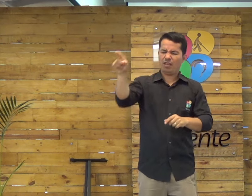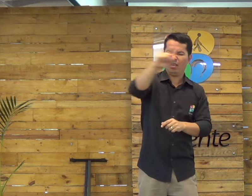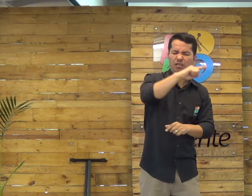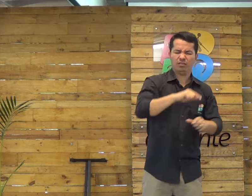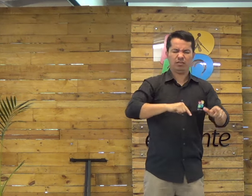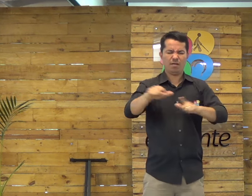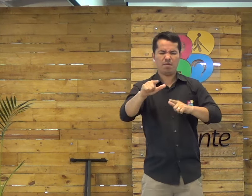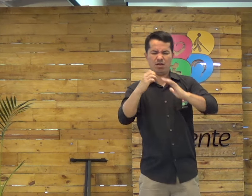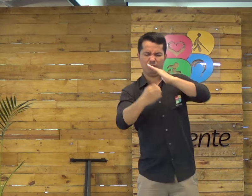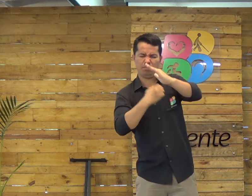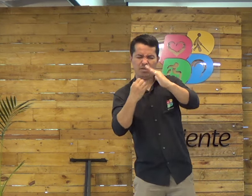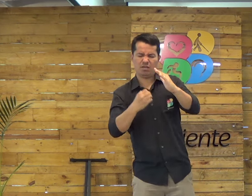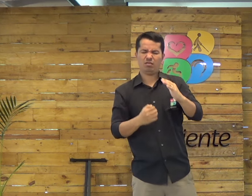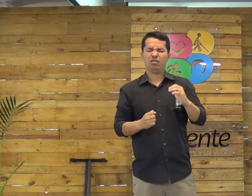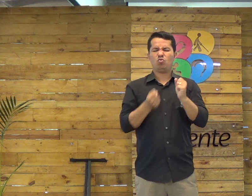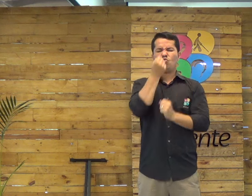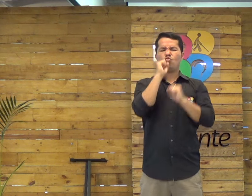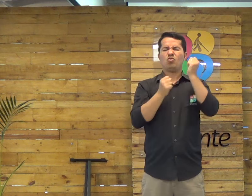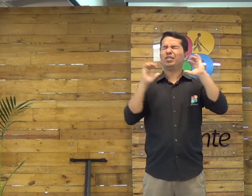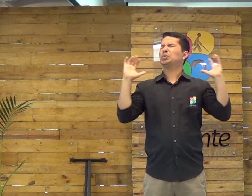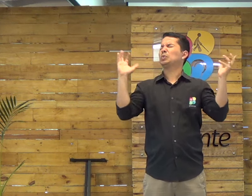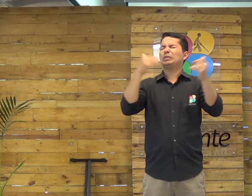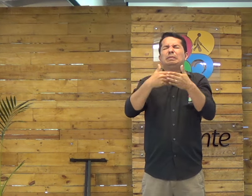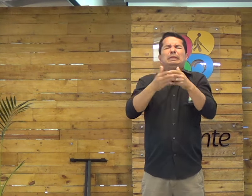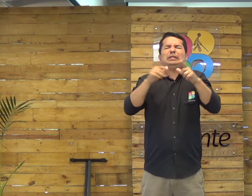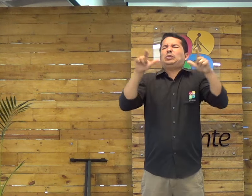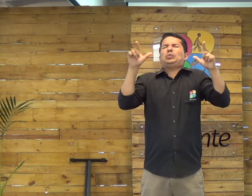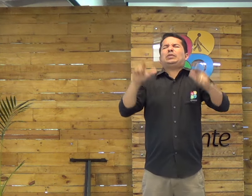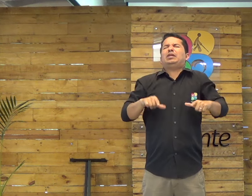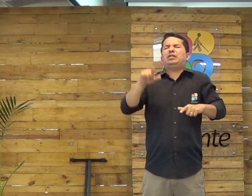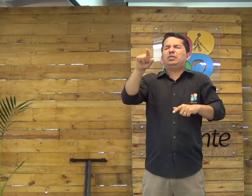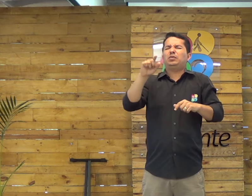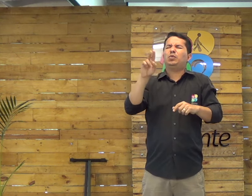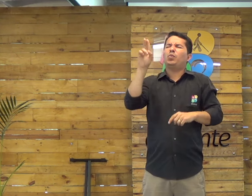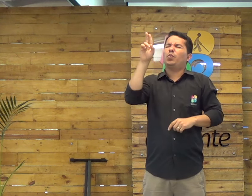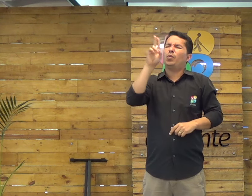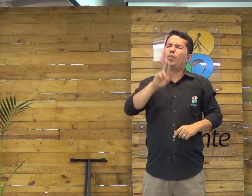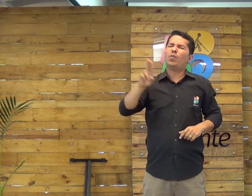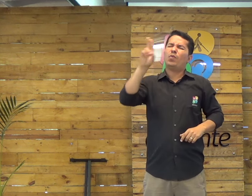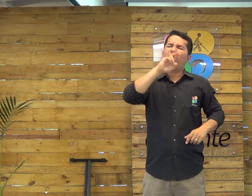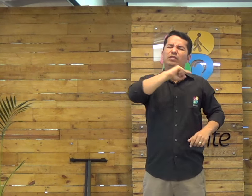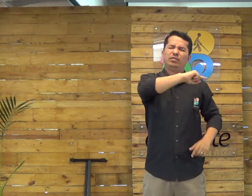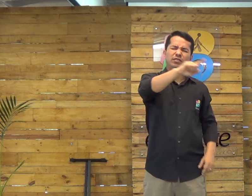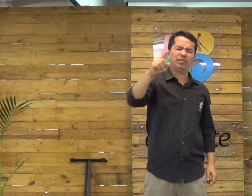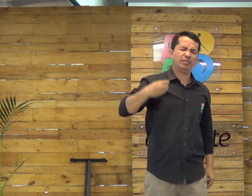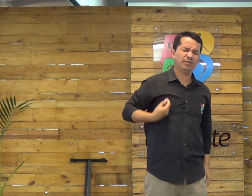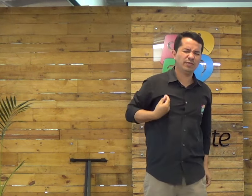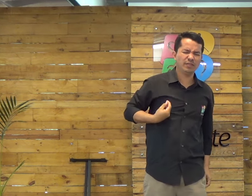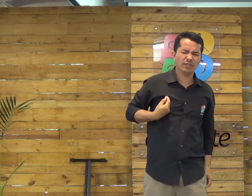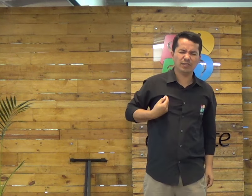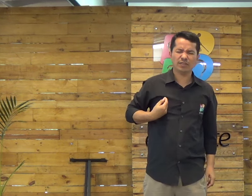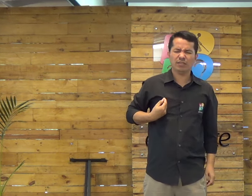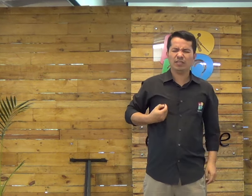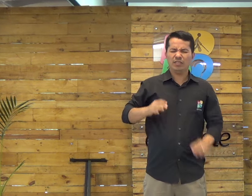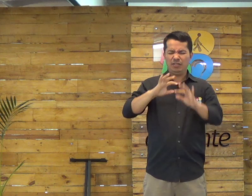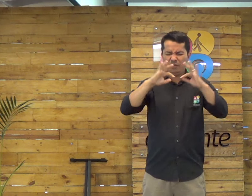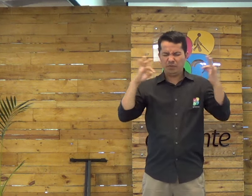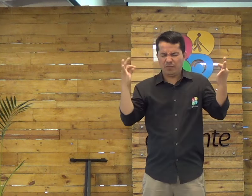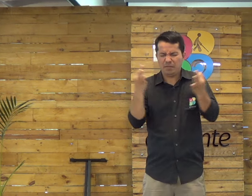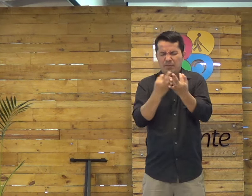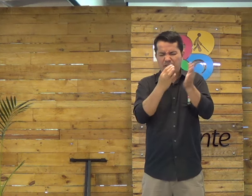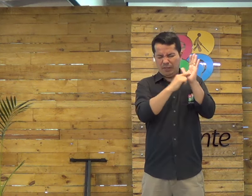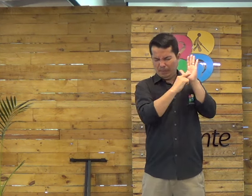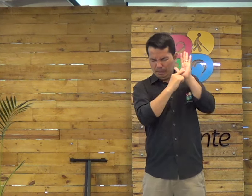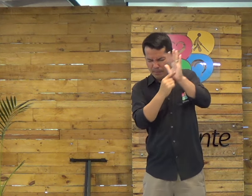coisas boas, saem coisas de Jesus, tanto no seu trabalho, na sua empresa ou em qualquer lugar, Senhor. Por favor, use